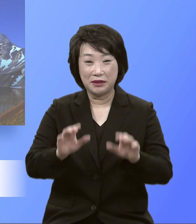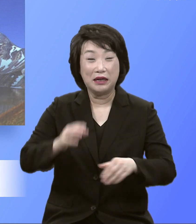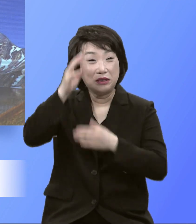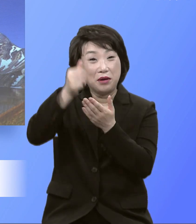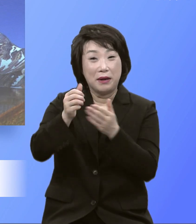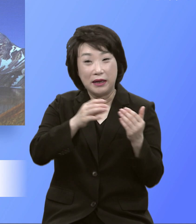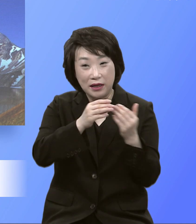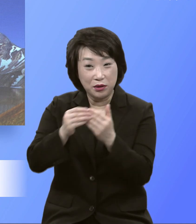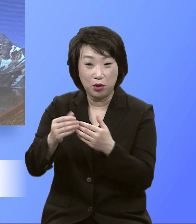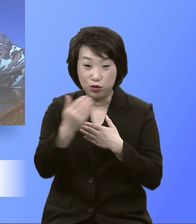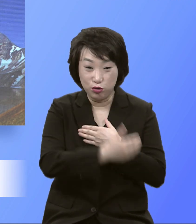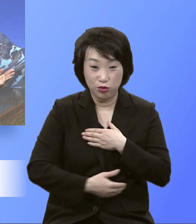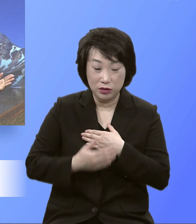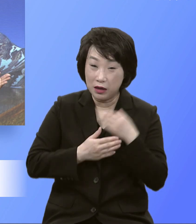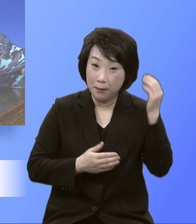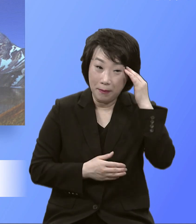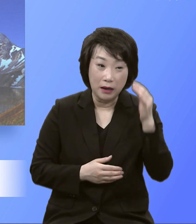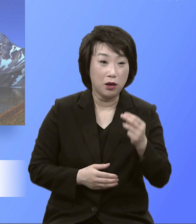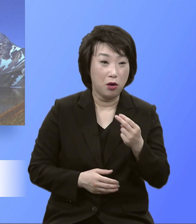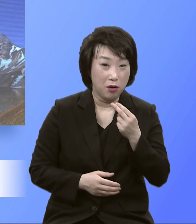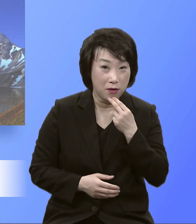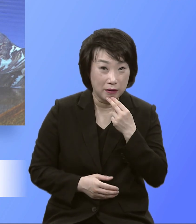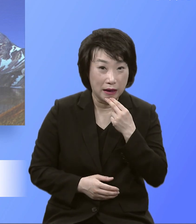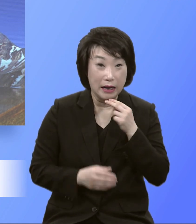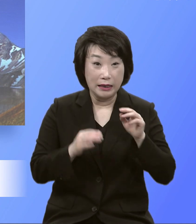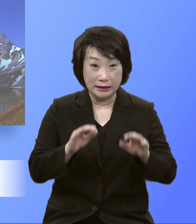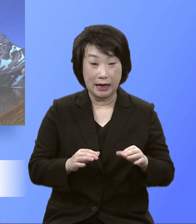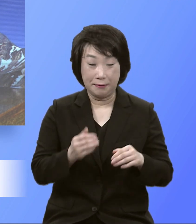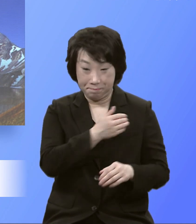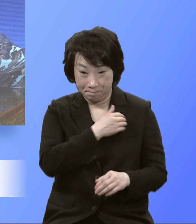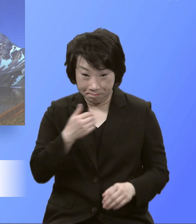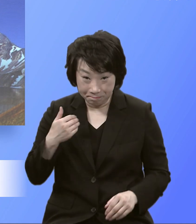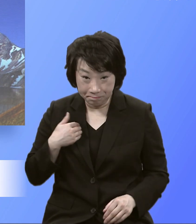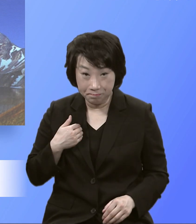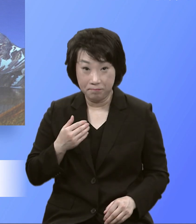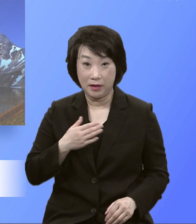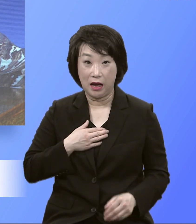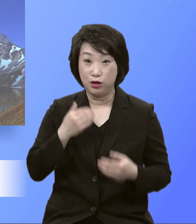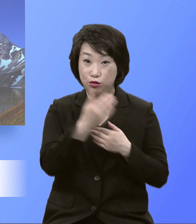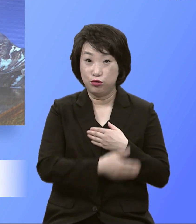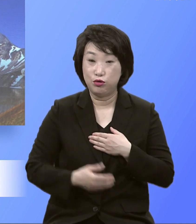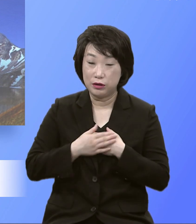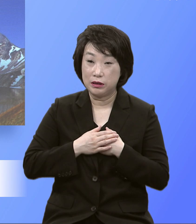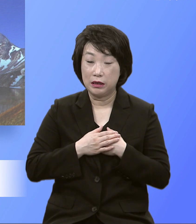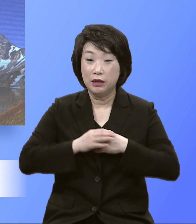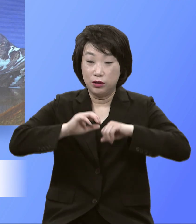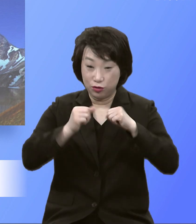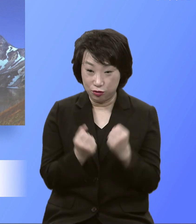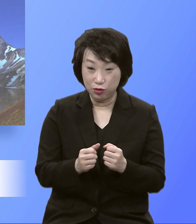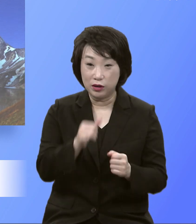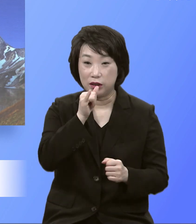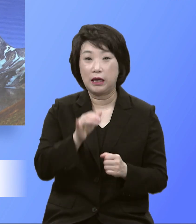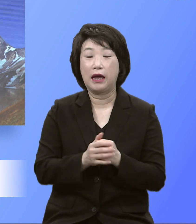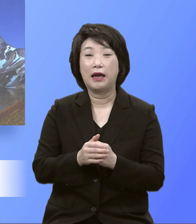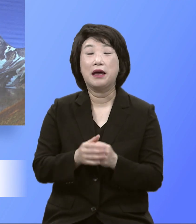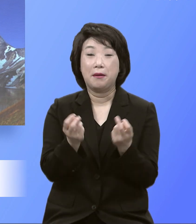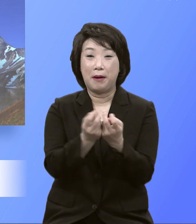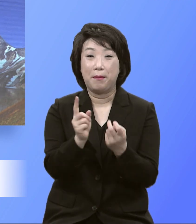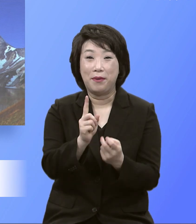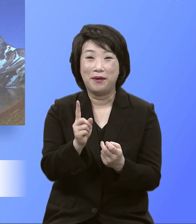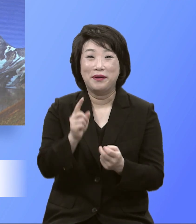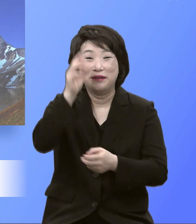일에 육신이 방해하지 못하고 능히 육신이 수준두를 수 있도록 하는